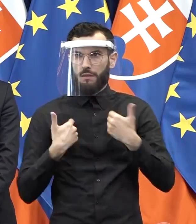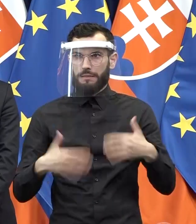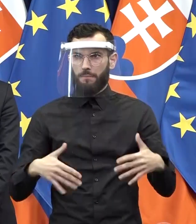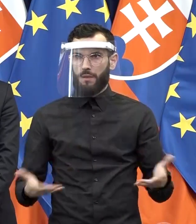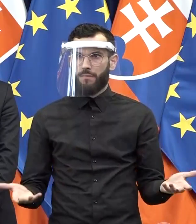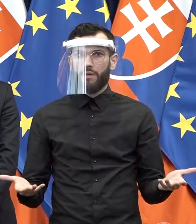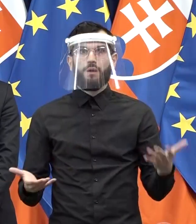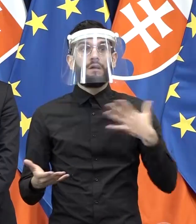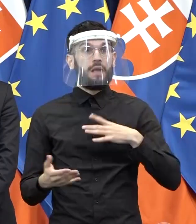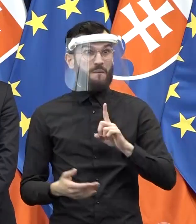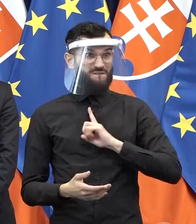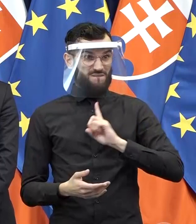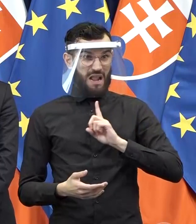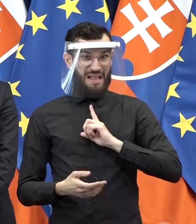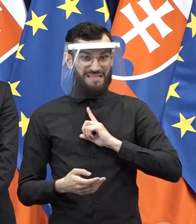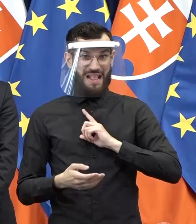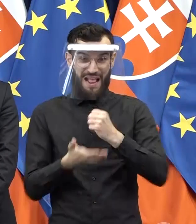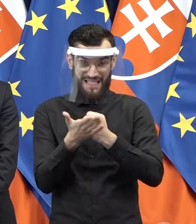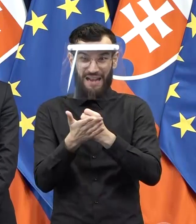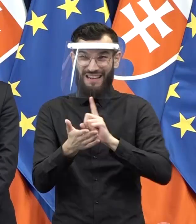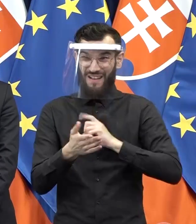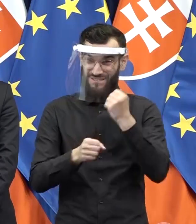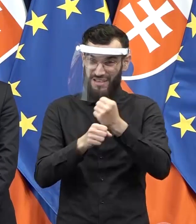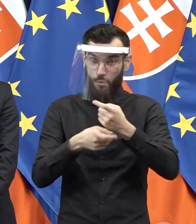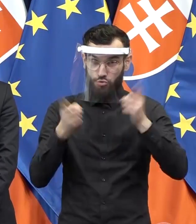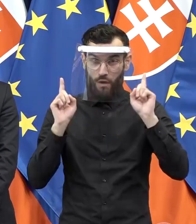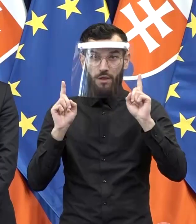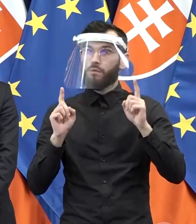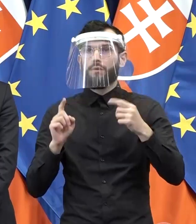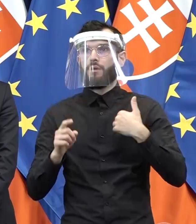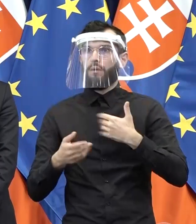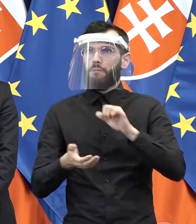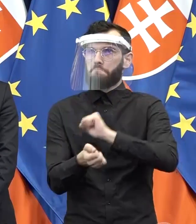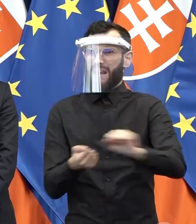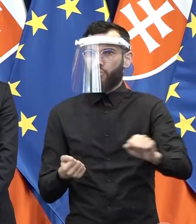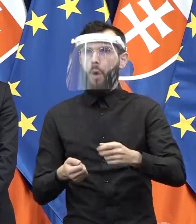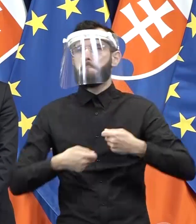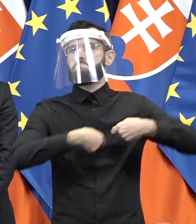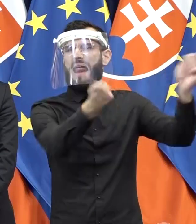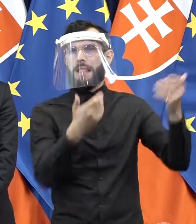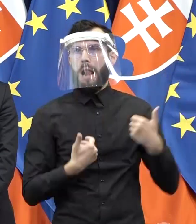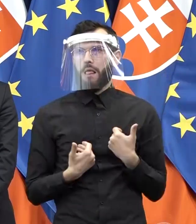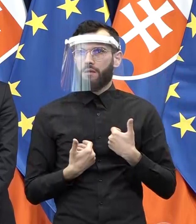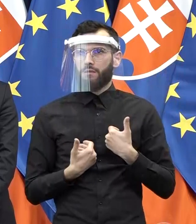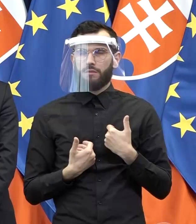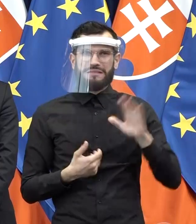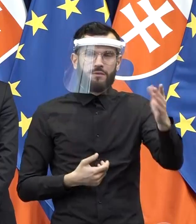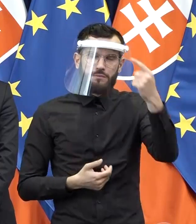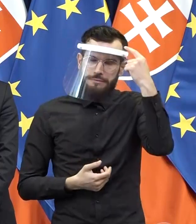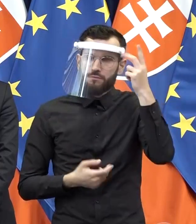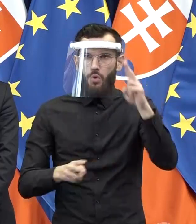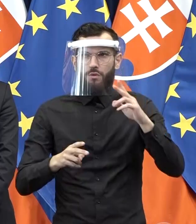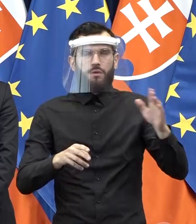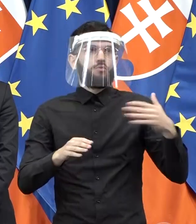budeme naše vlastné lieky, vyrábané na Slovensku, zháňať niekde v zahraničí, lebo my, hlúpáci, sme si nepovedali, že toto sú